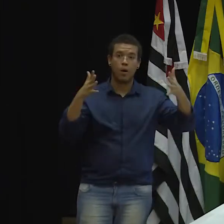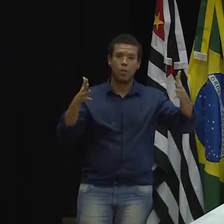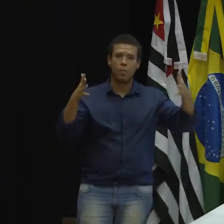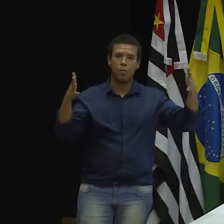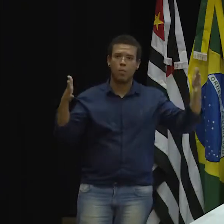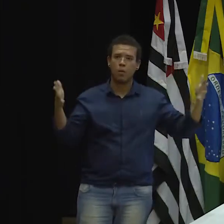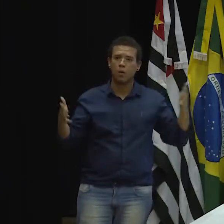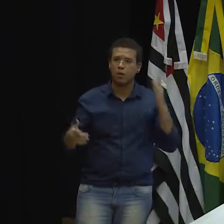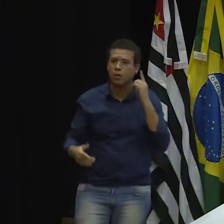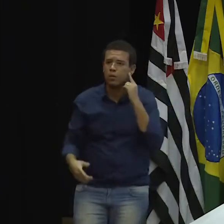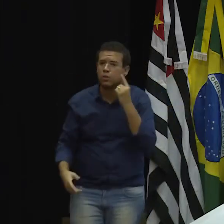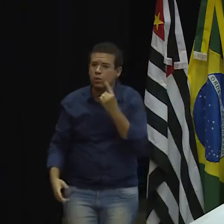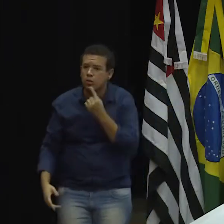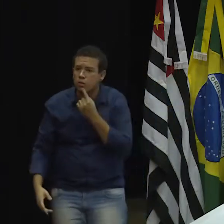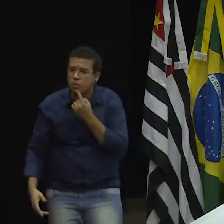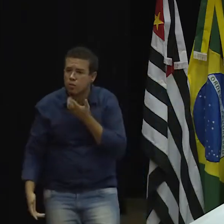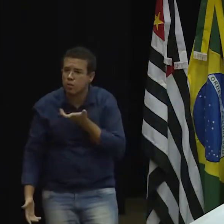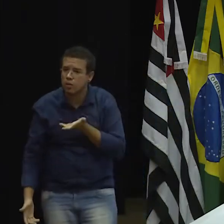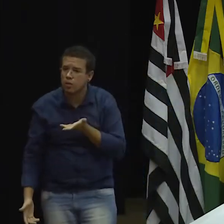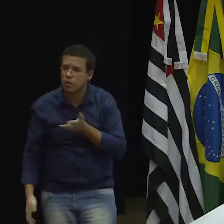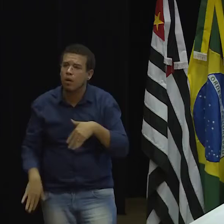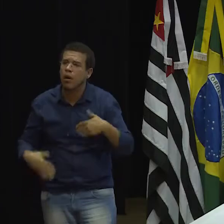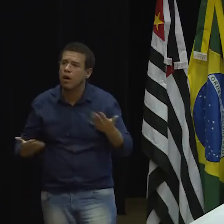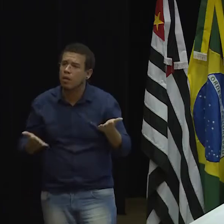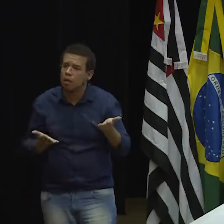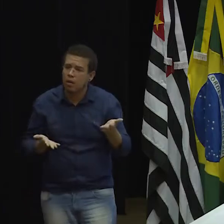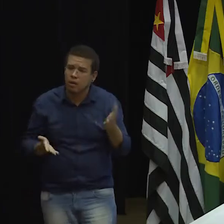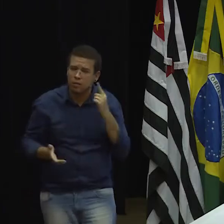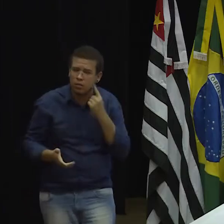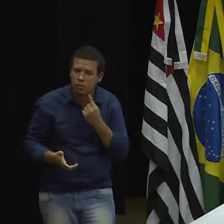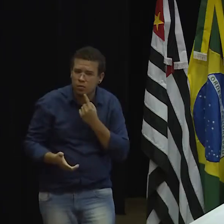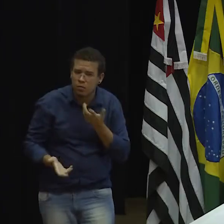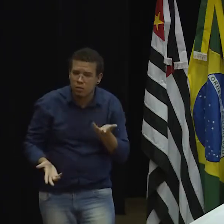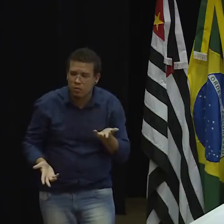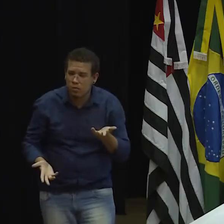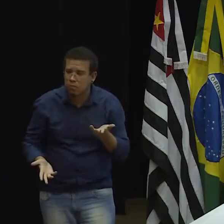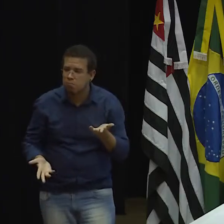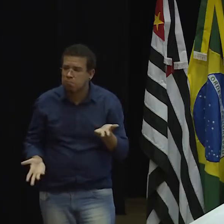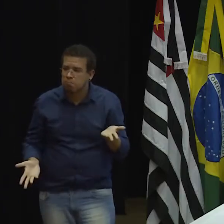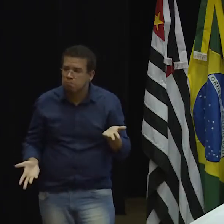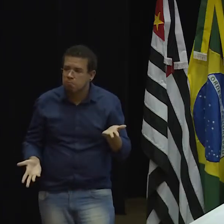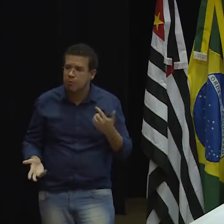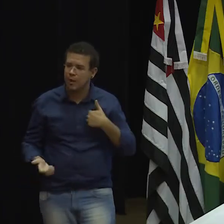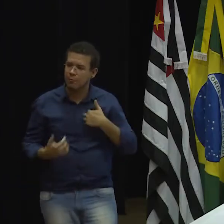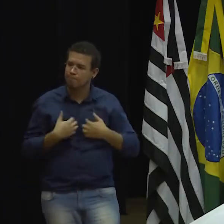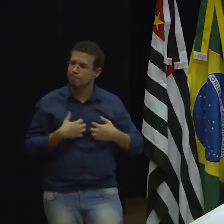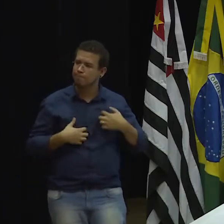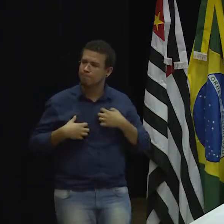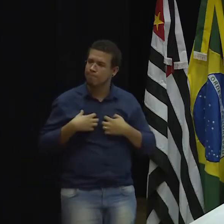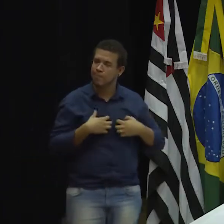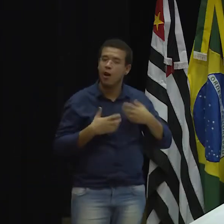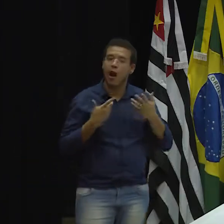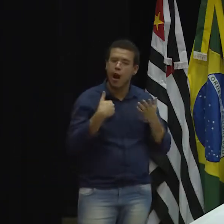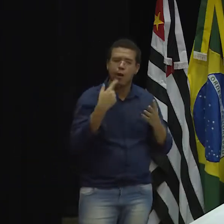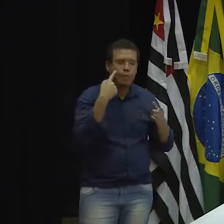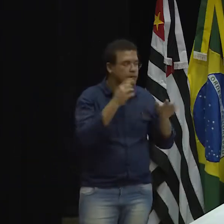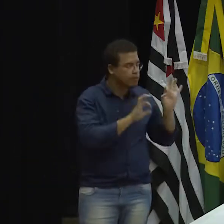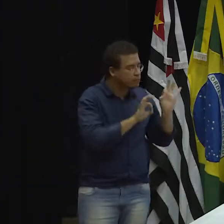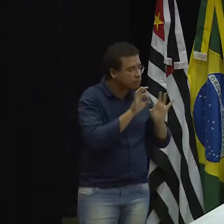aprendem palavras, depois frases, vão ampliando seus conhecimentos. E o surdo? Como se dá isso, esse processo? Então, isso foi o que